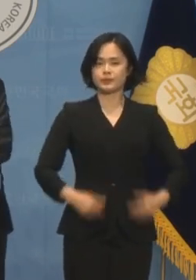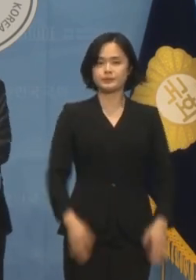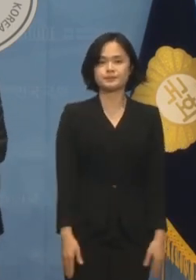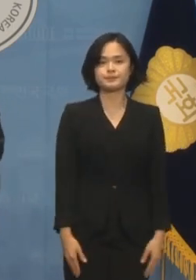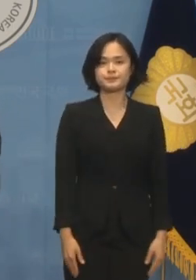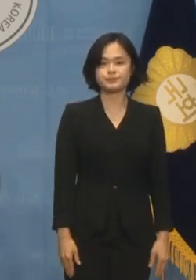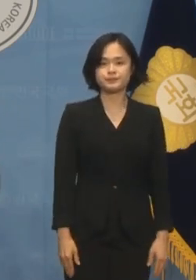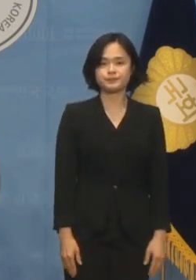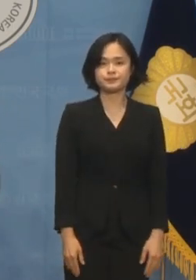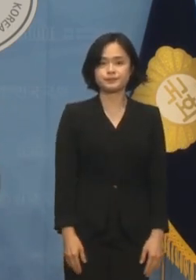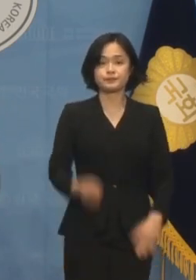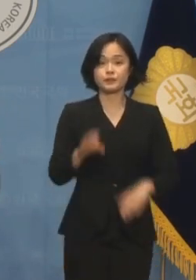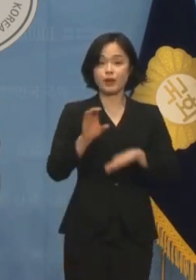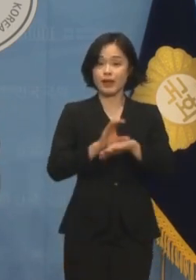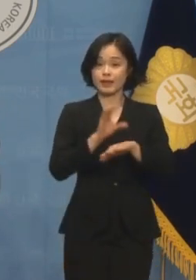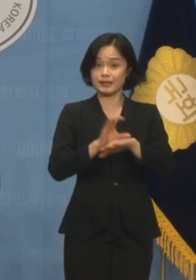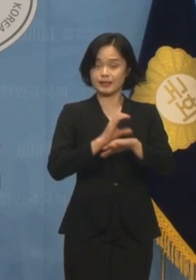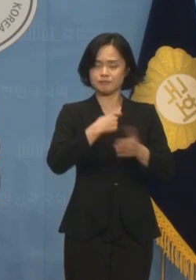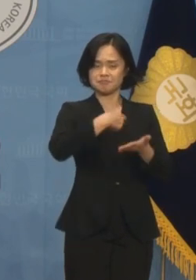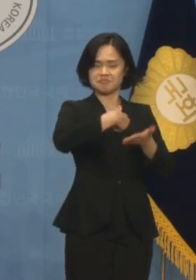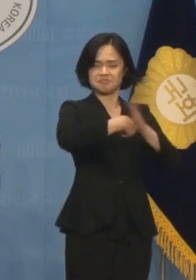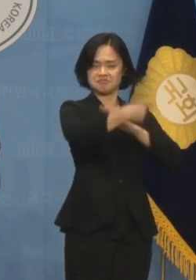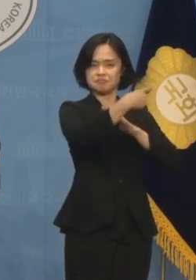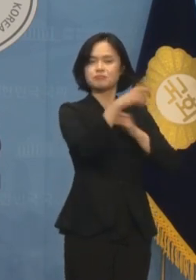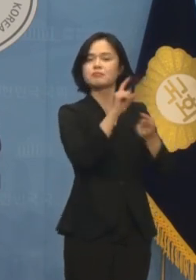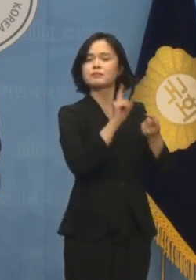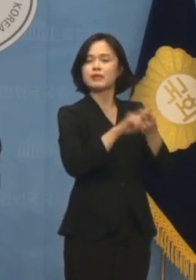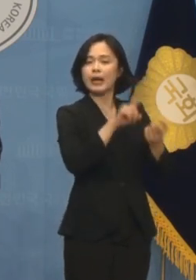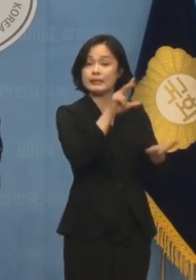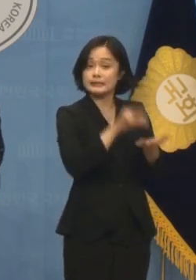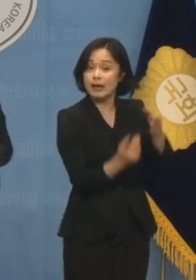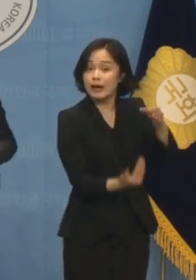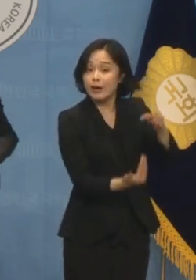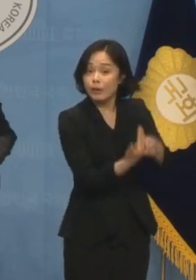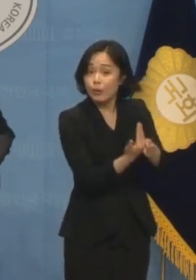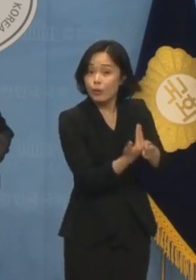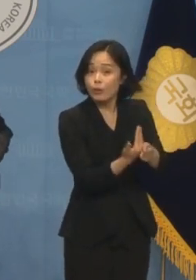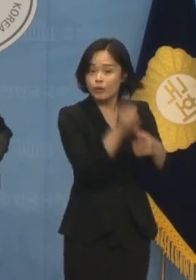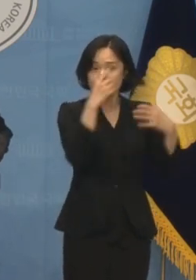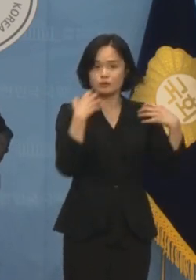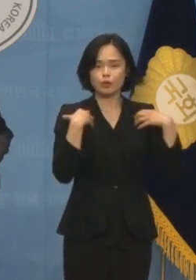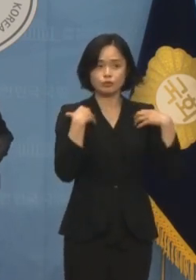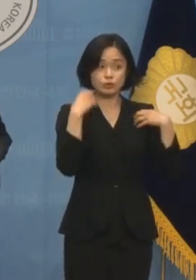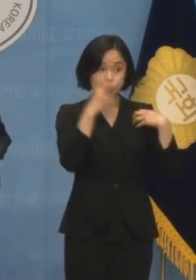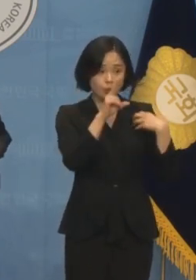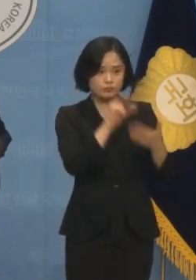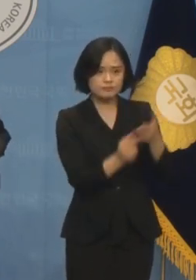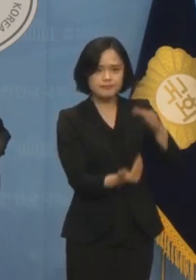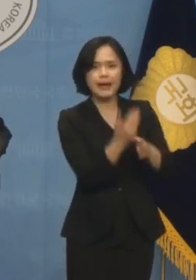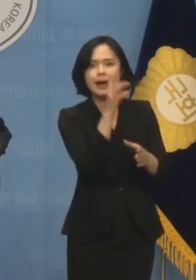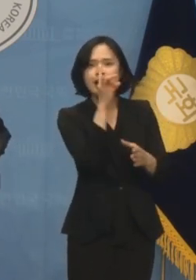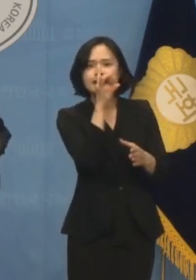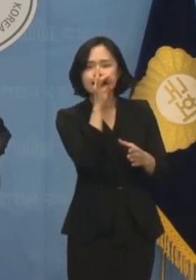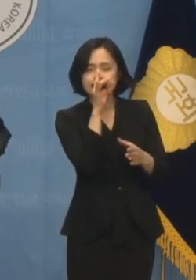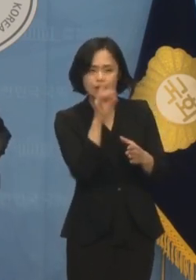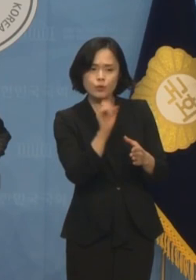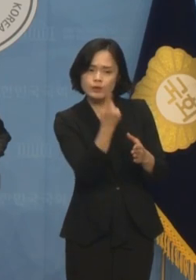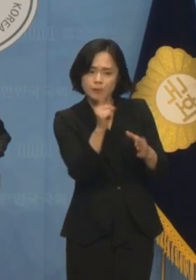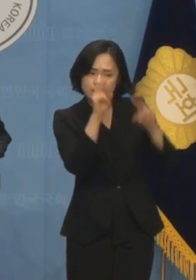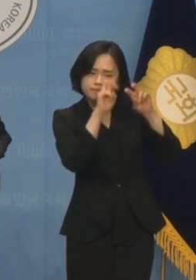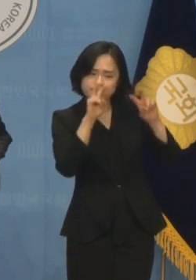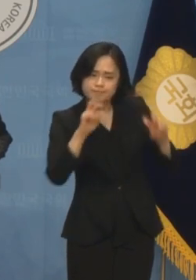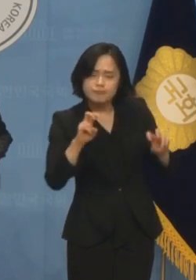사고에 대해서 일본 정부가 원인 분석, 재발 방지에 나서는 것은 당연한 일입니다만 보안 조치나 벌금